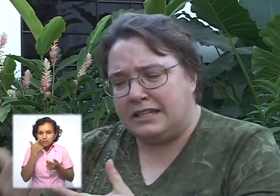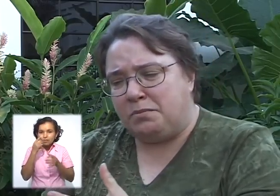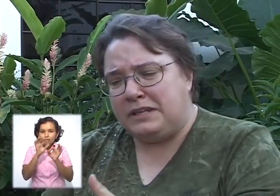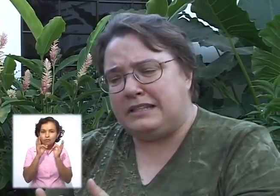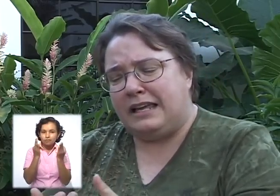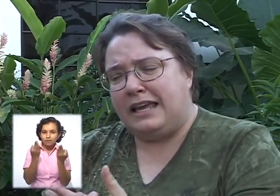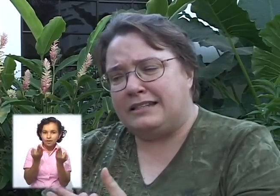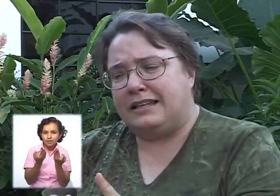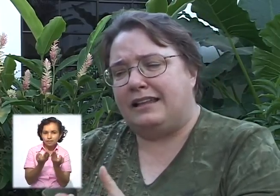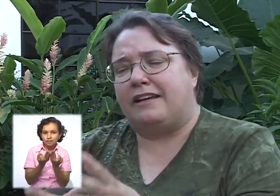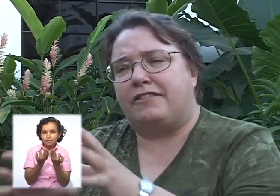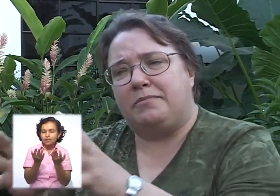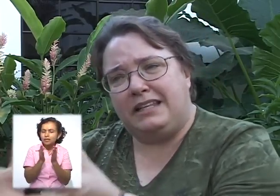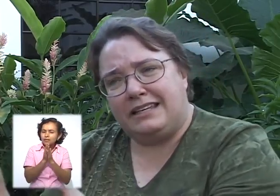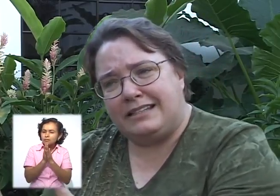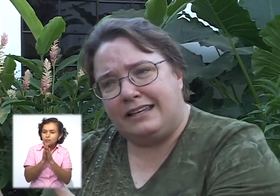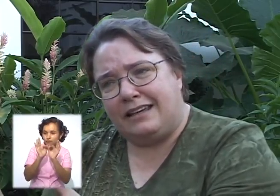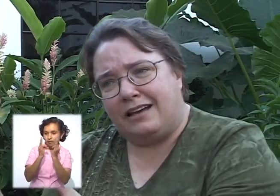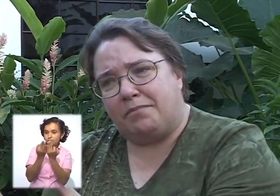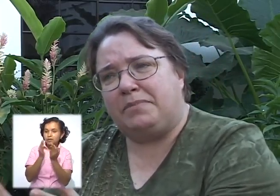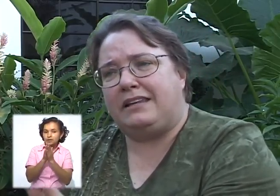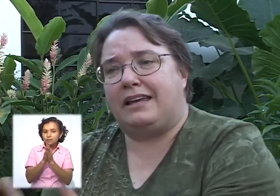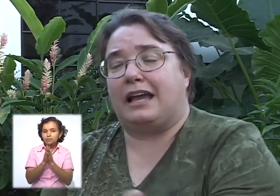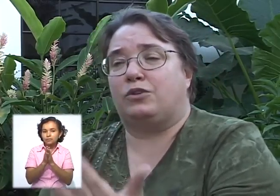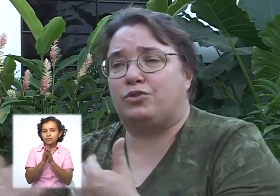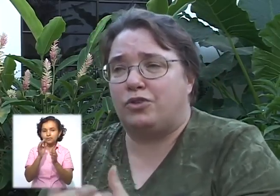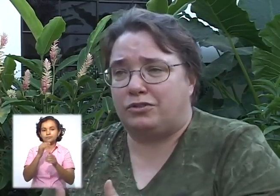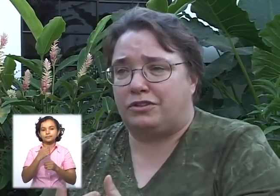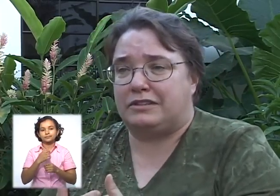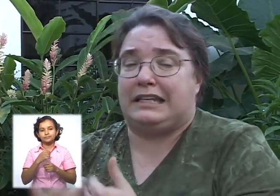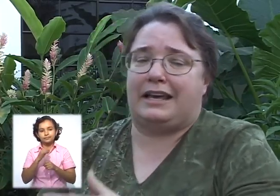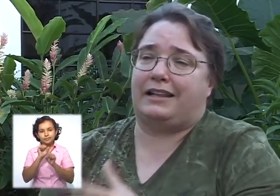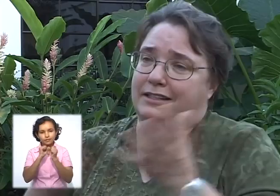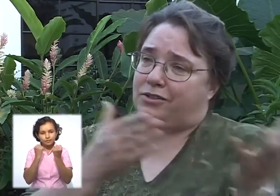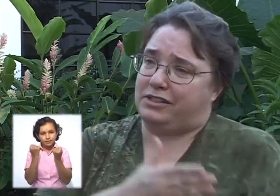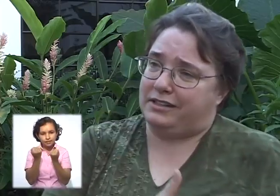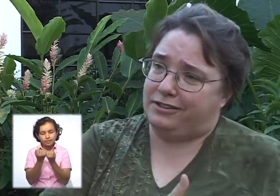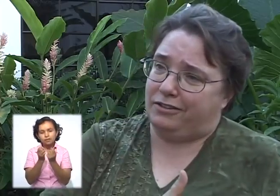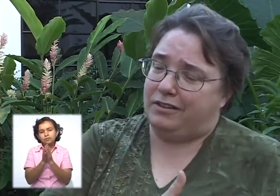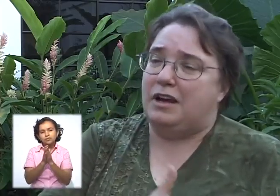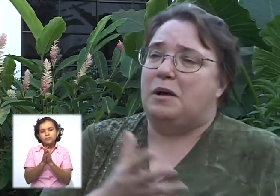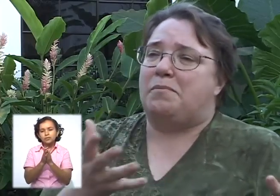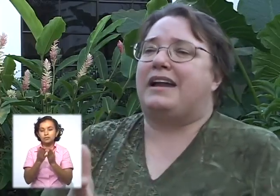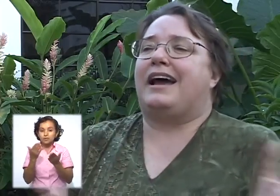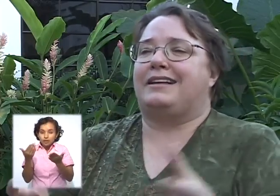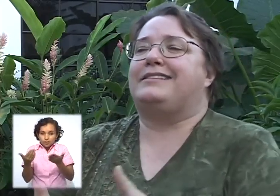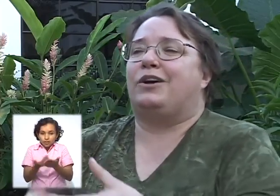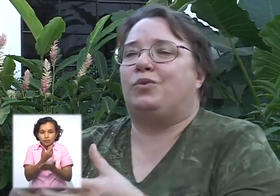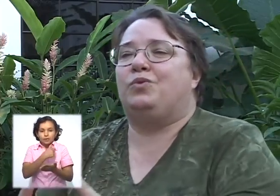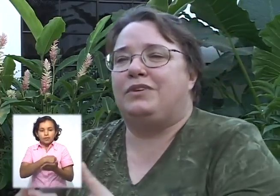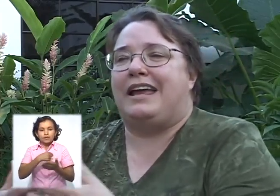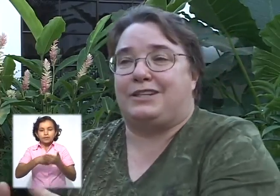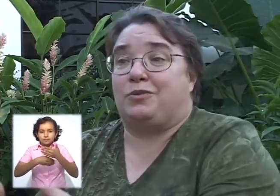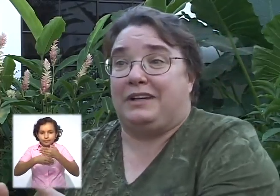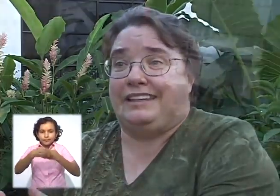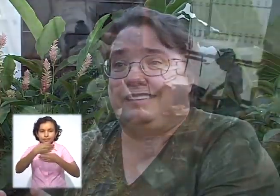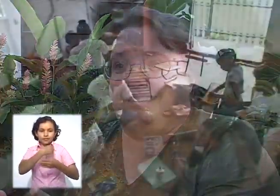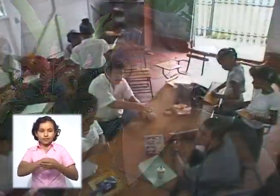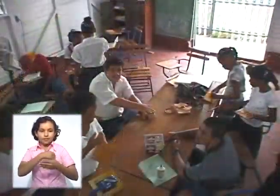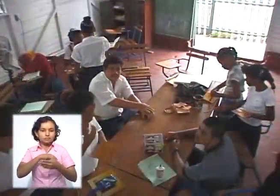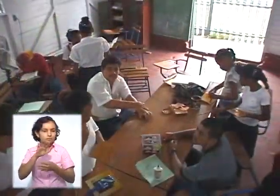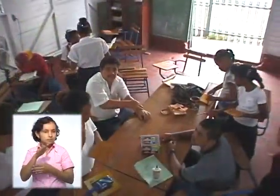después de esto, las familias allá piden a nosotros y a la asociación para hacer una